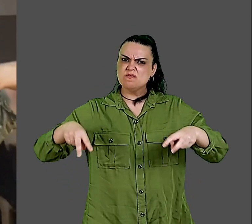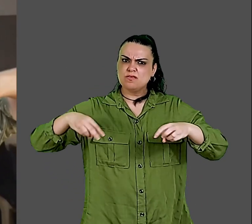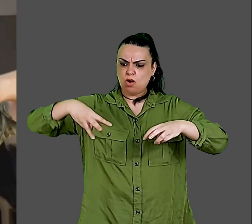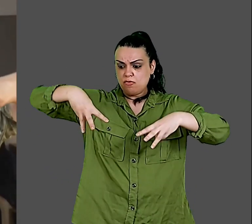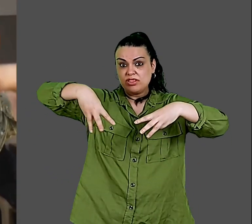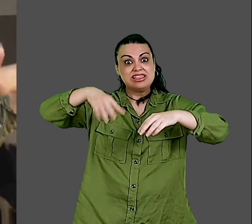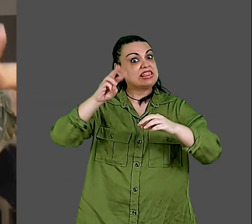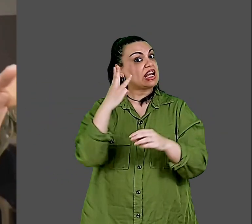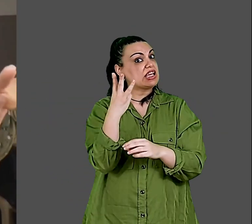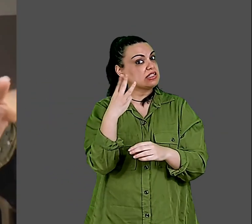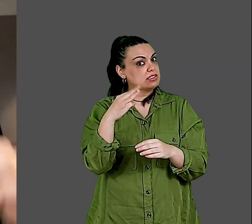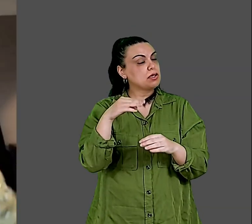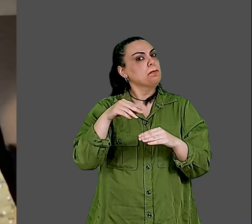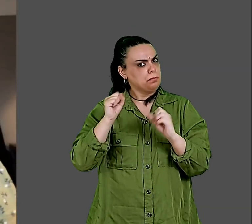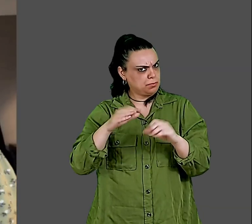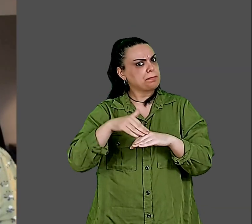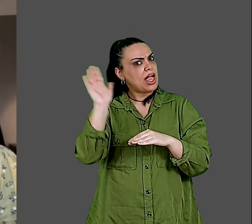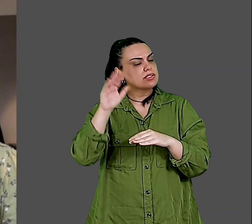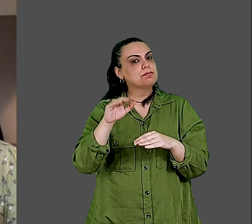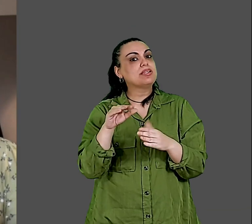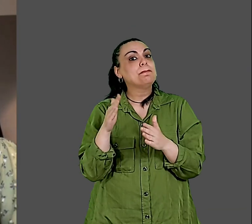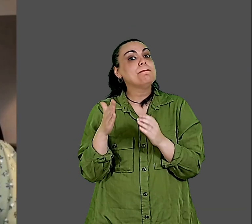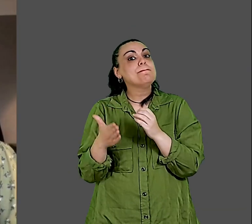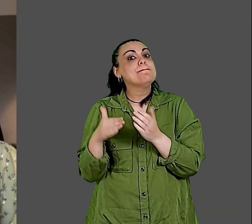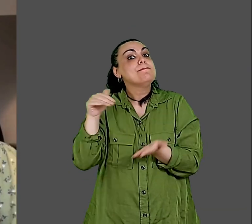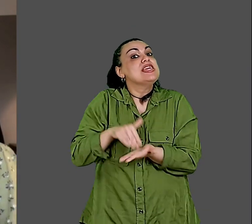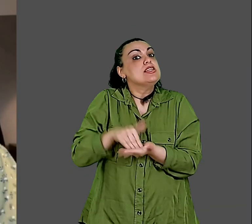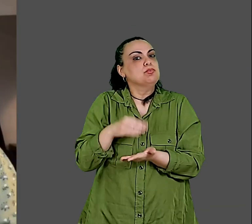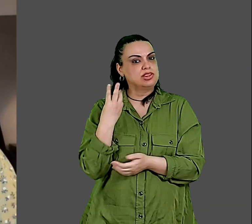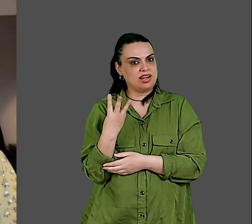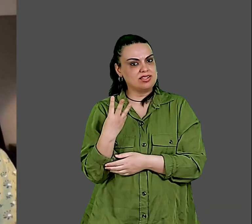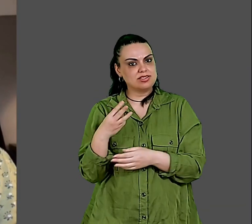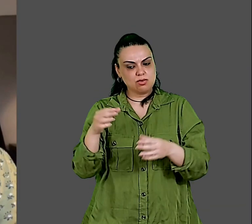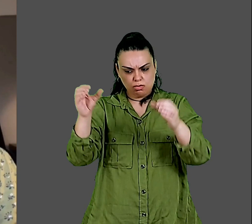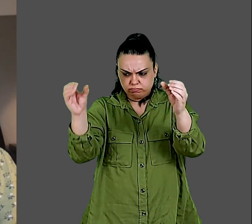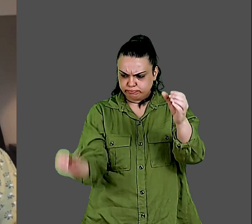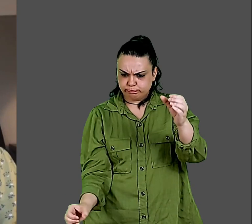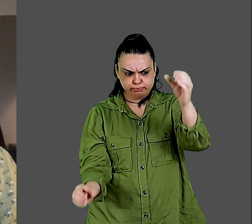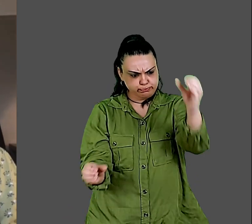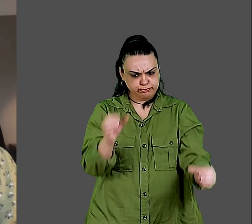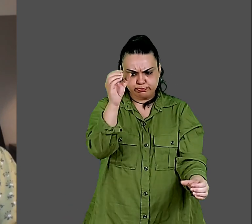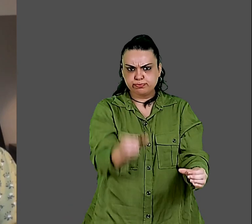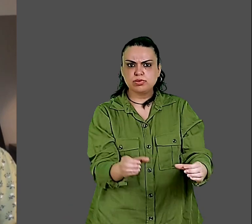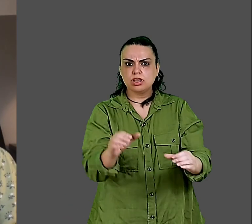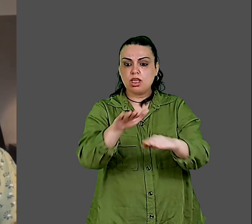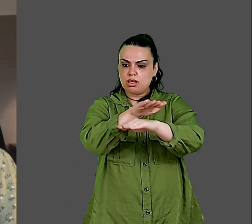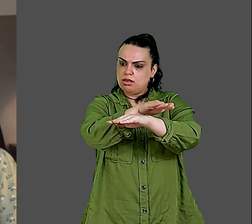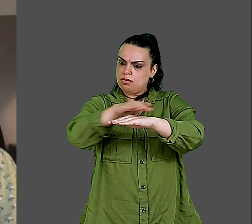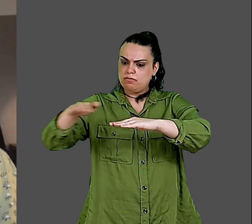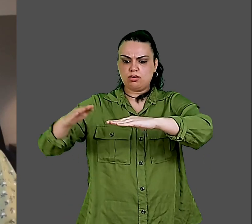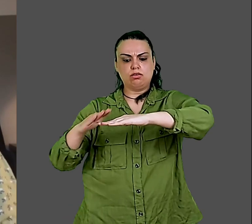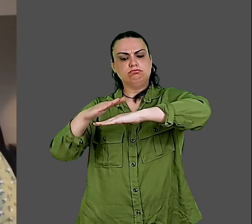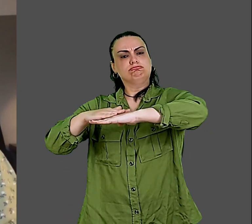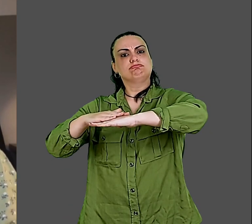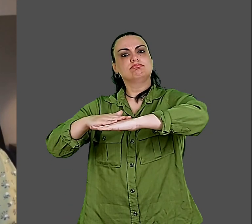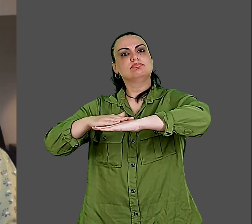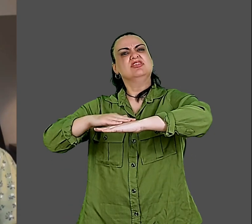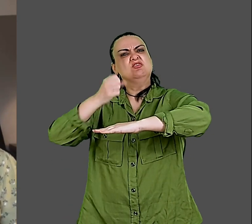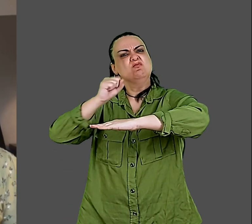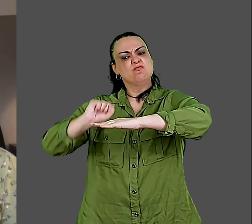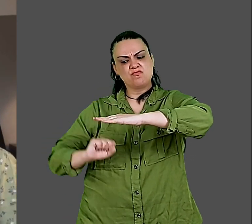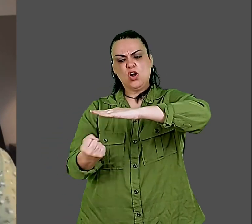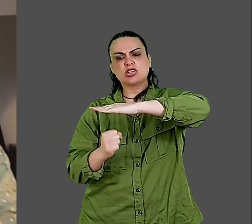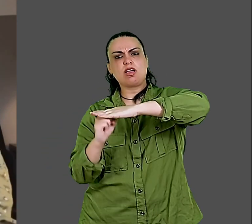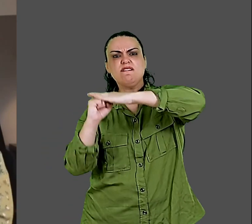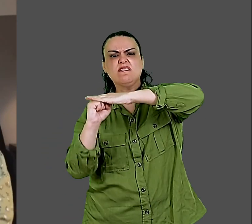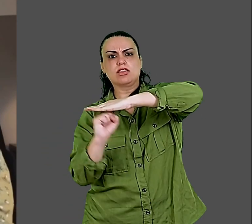mínimo 3. No mínimo 3. Tem gente que está me ouvindo agora, às vezes, de um celular, em cima de um tripé.